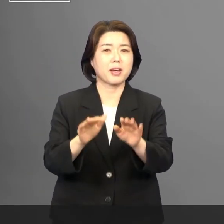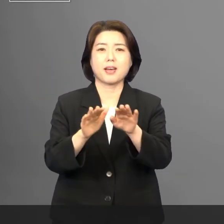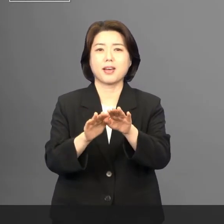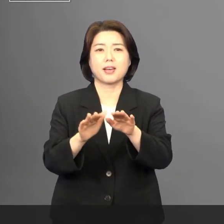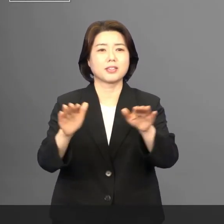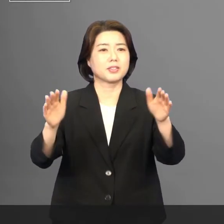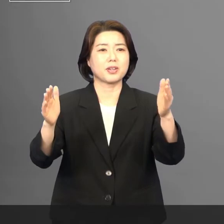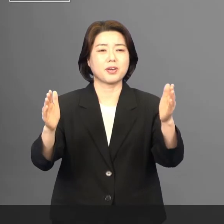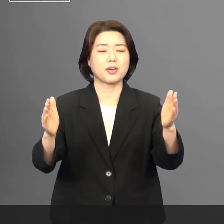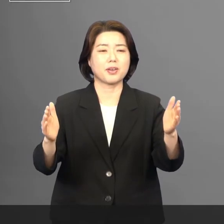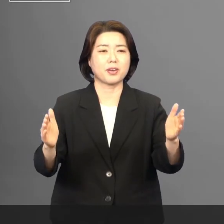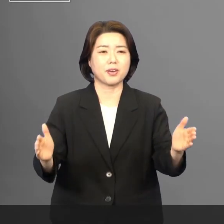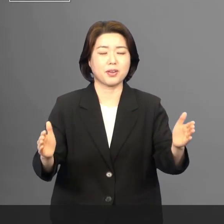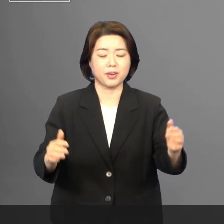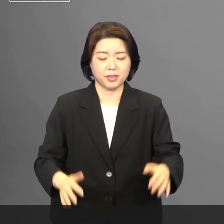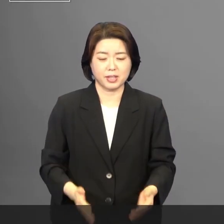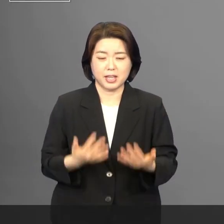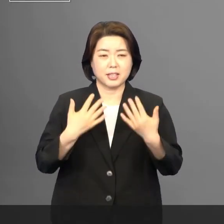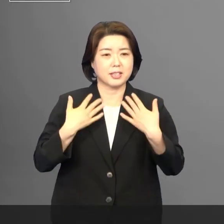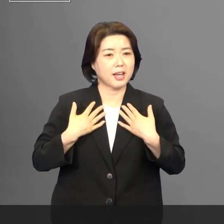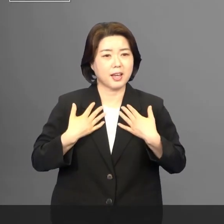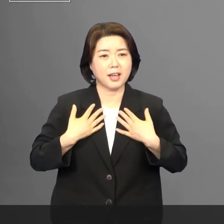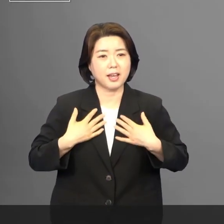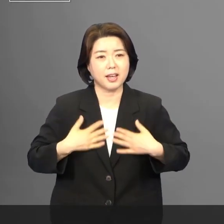내 봐서